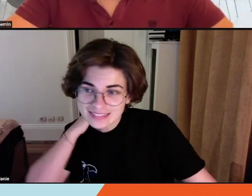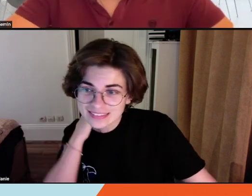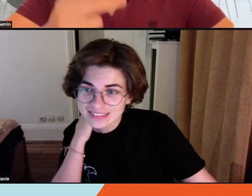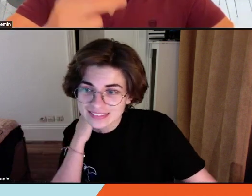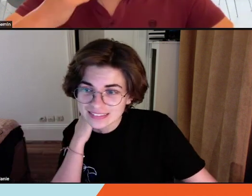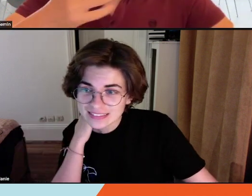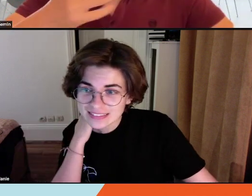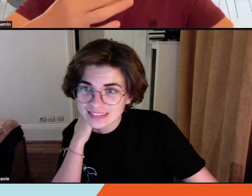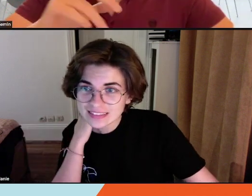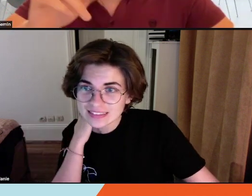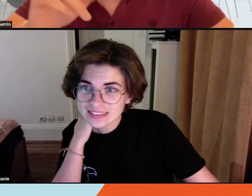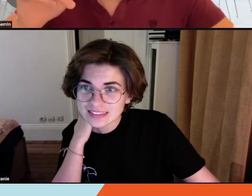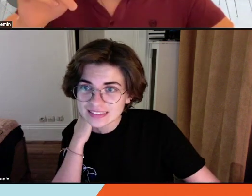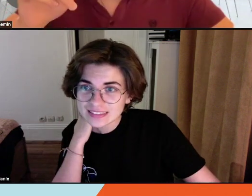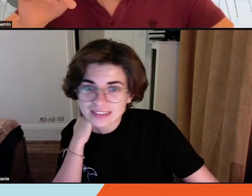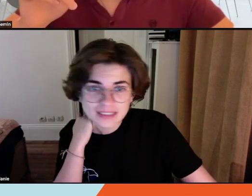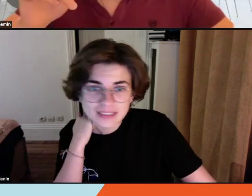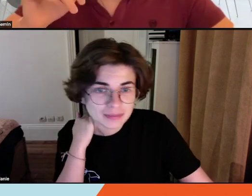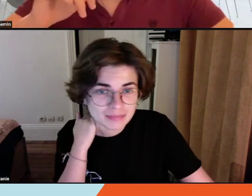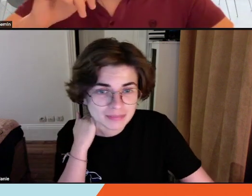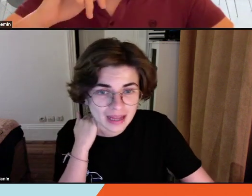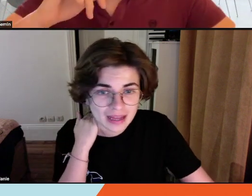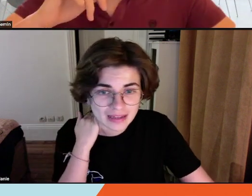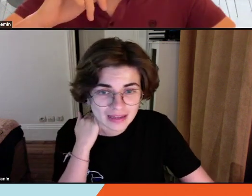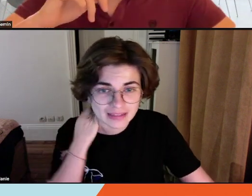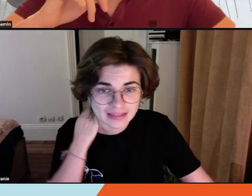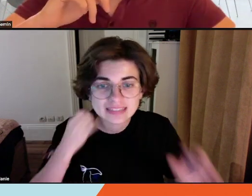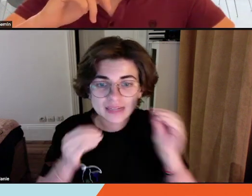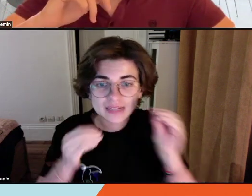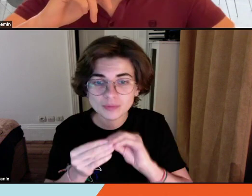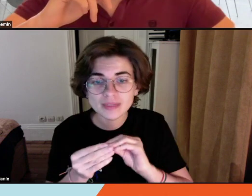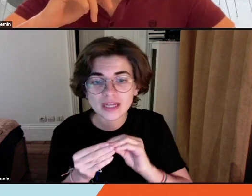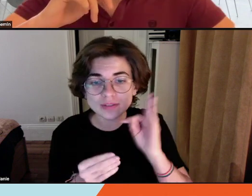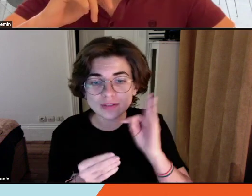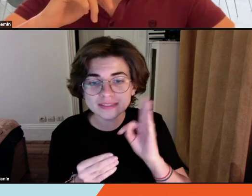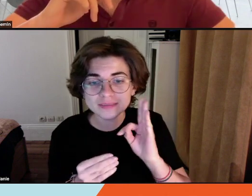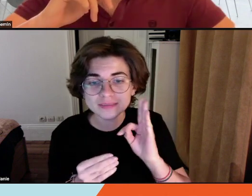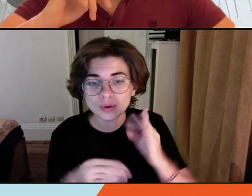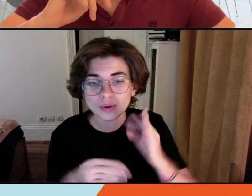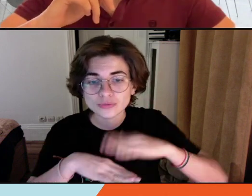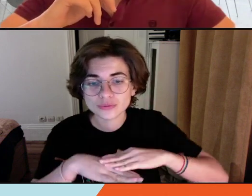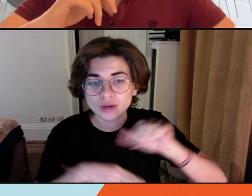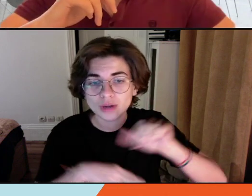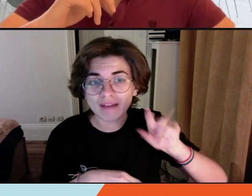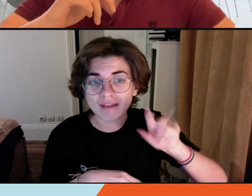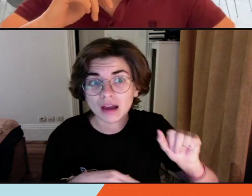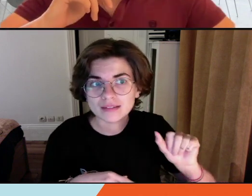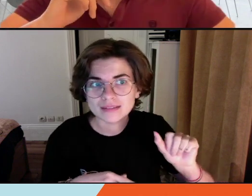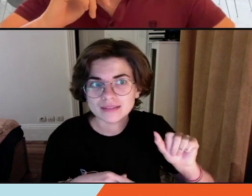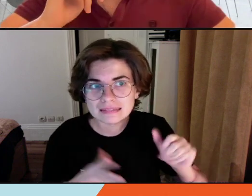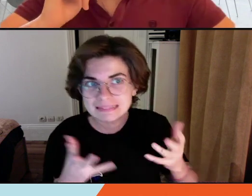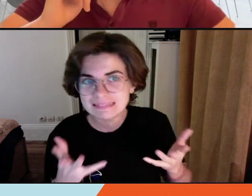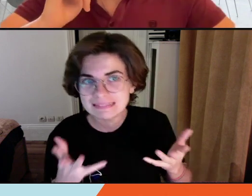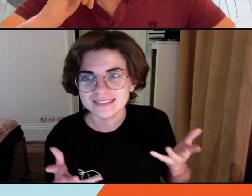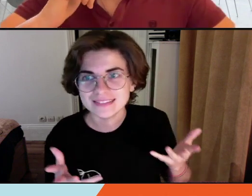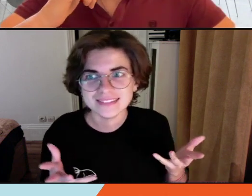Tu vois ce que je dis ou pas? Bah, là, tu me mis Thibaut sur Ava.